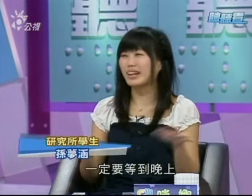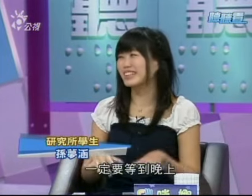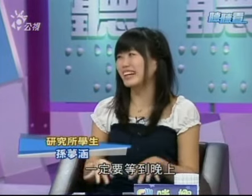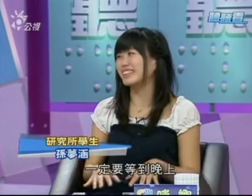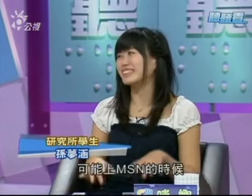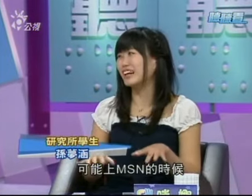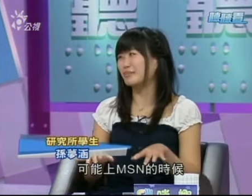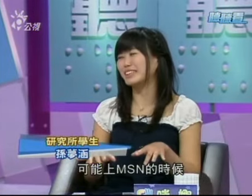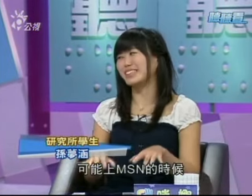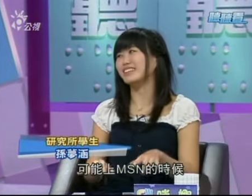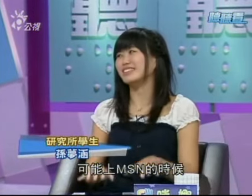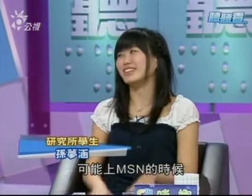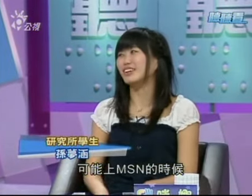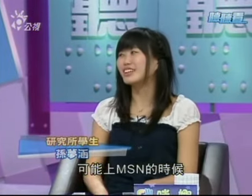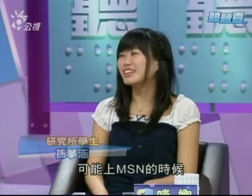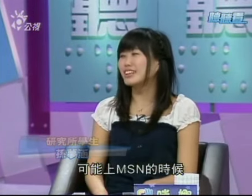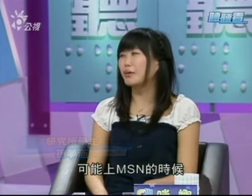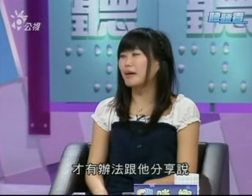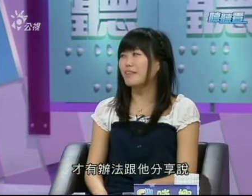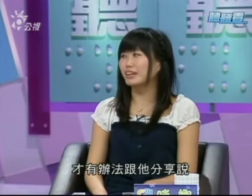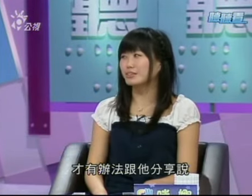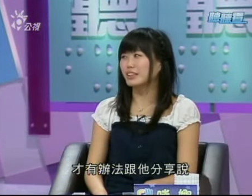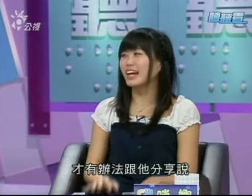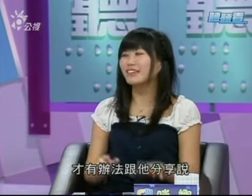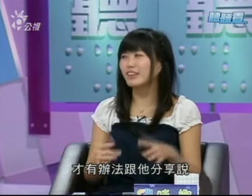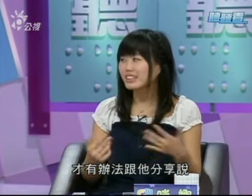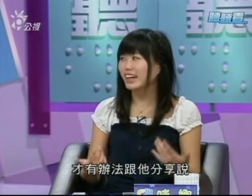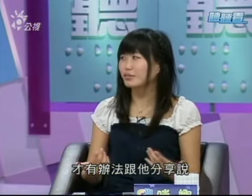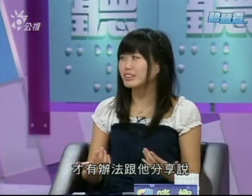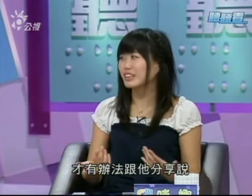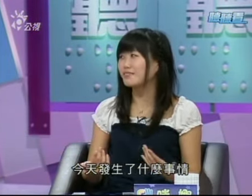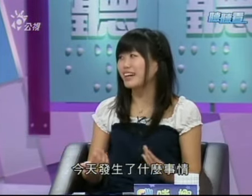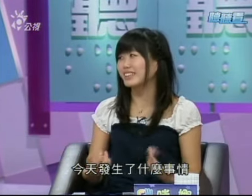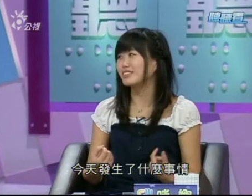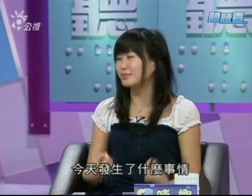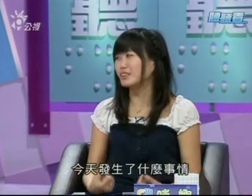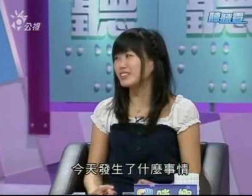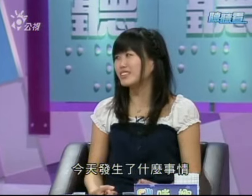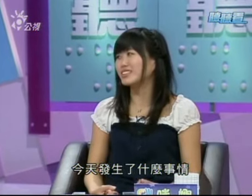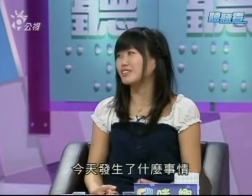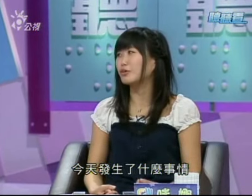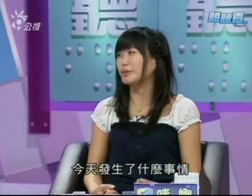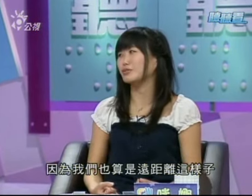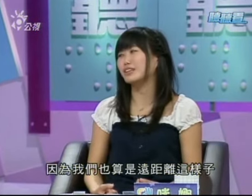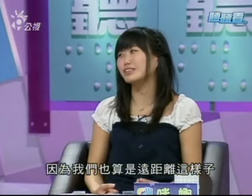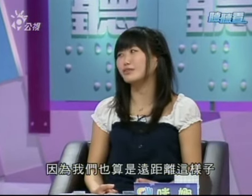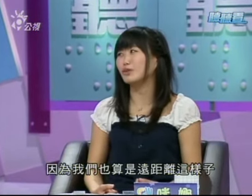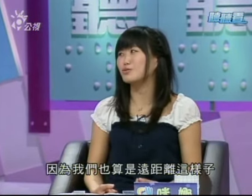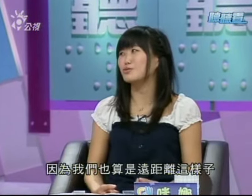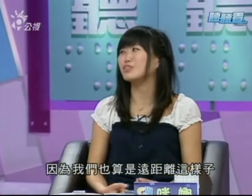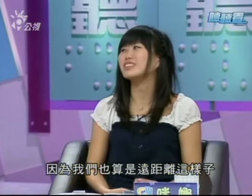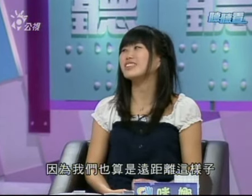晚上很上很深的时候才有办法跟他分享说今天发生了什么事情因为我们也算是远距离